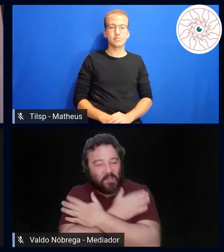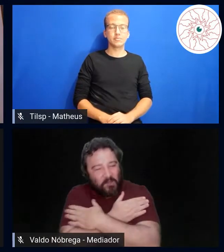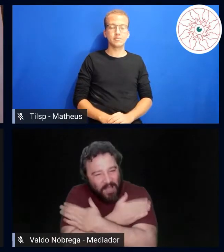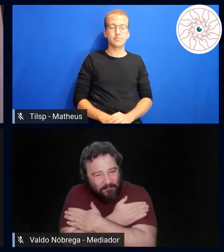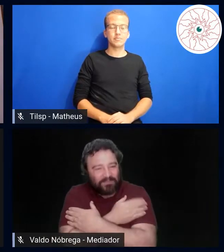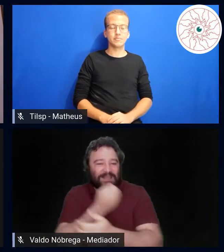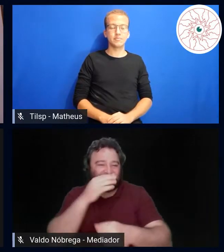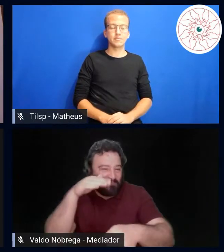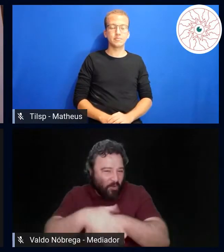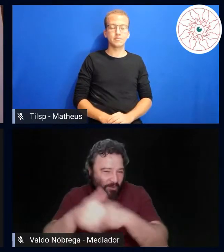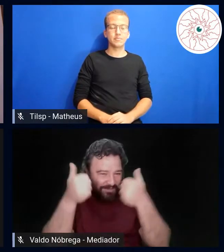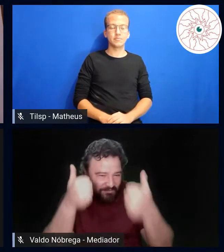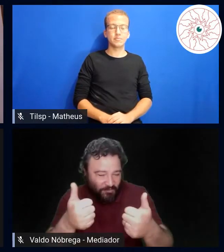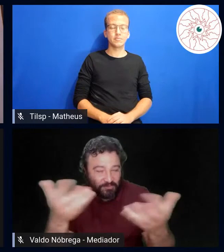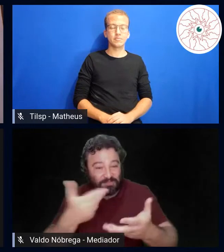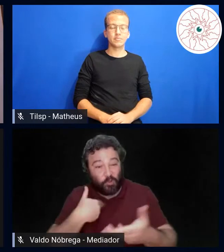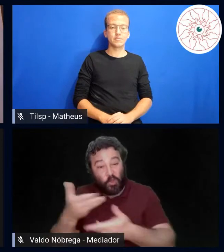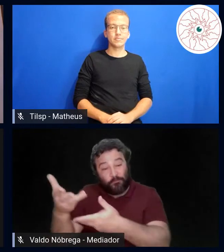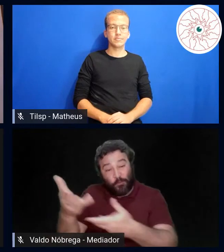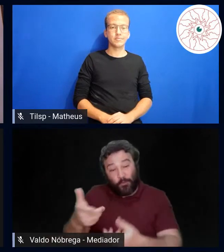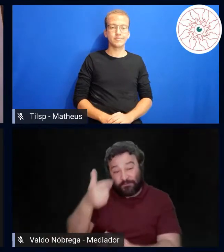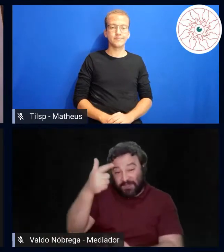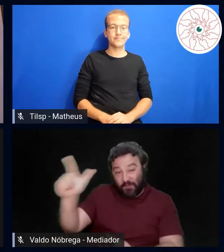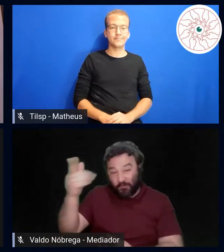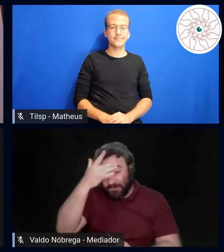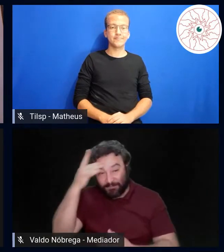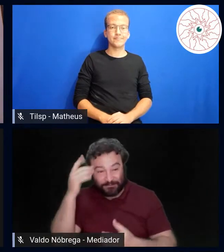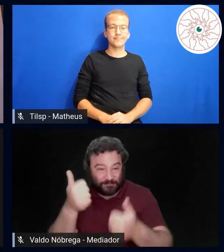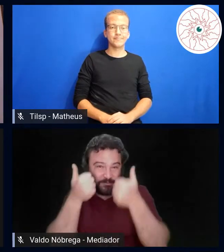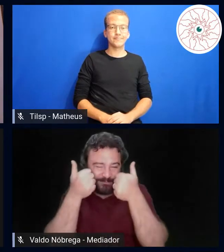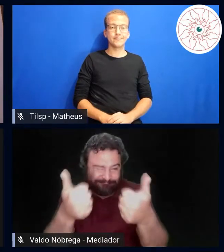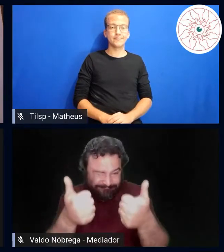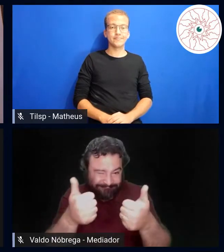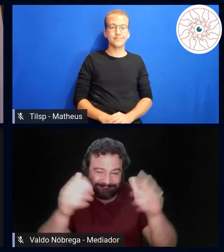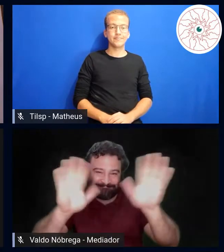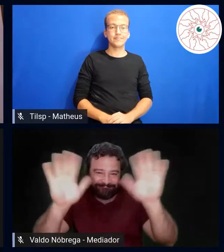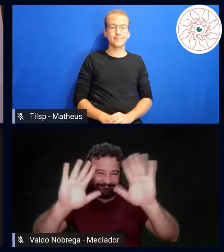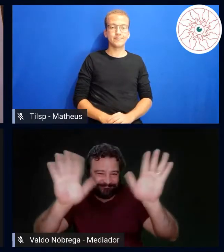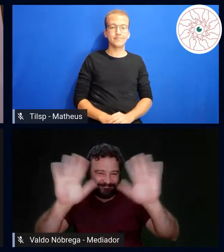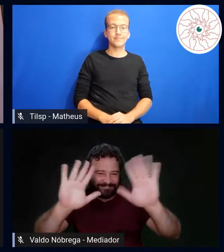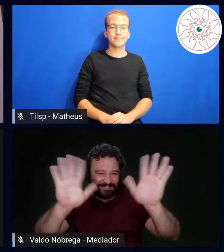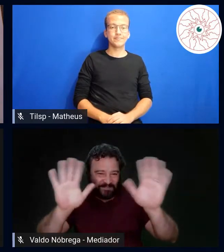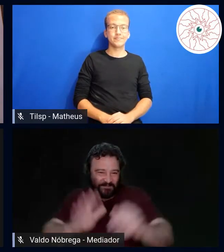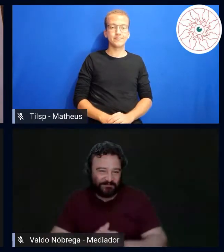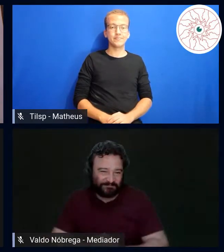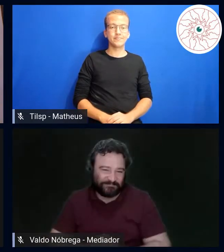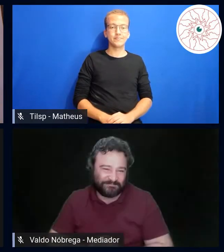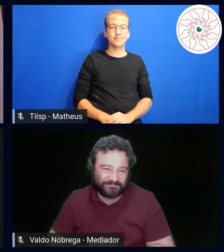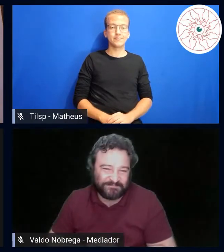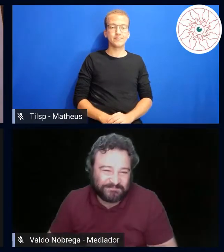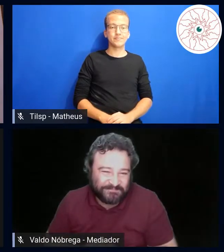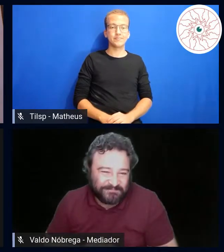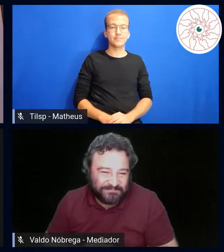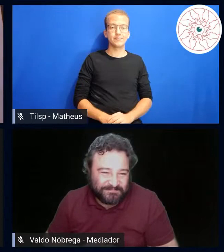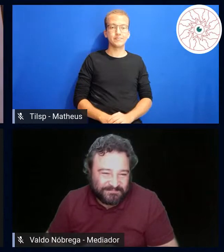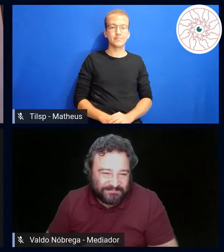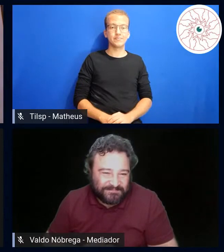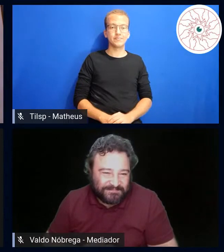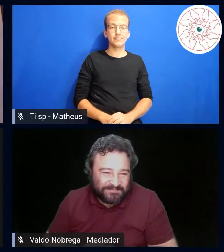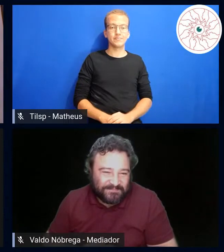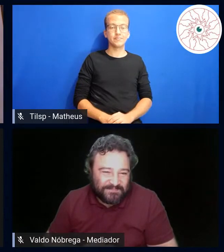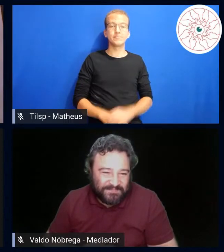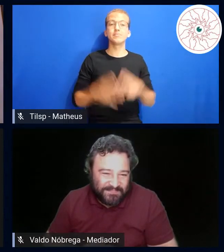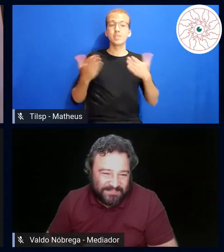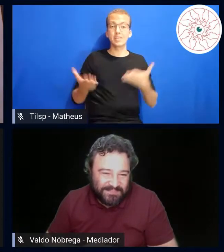adentrar nessa leitura que é magnífica. um abraço para você. Boa noite. E nesse momento eu vou eh, Raiana,